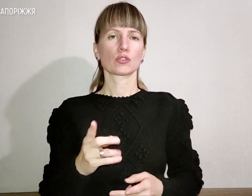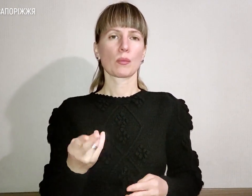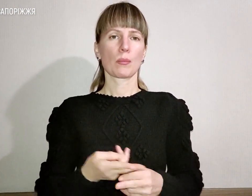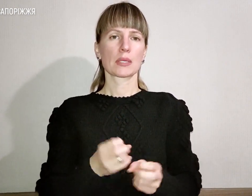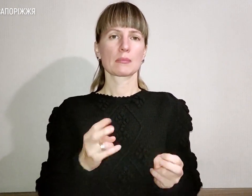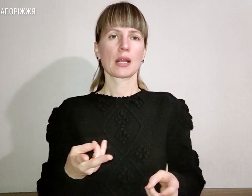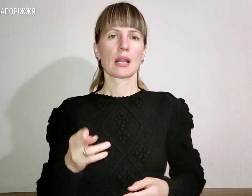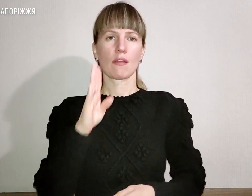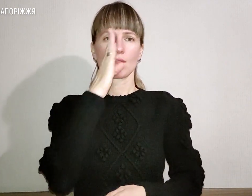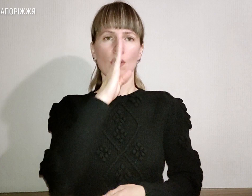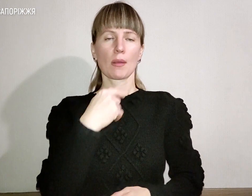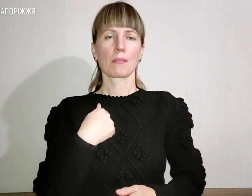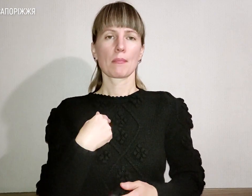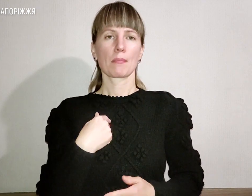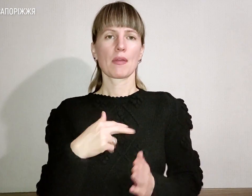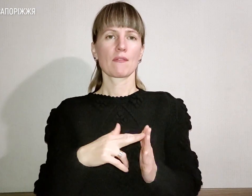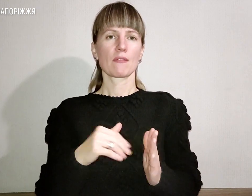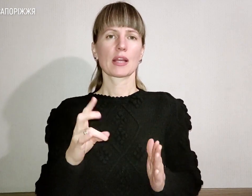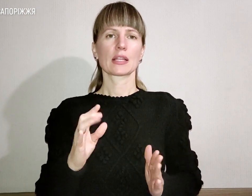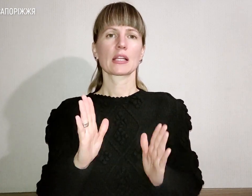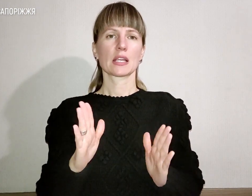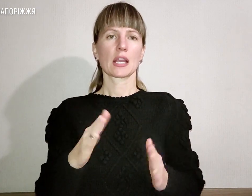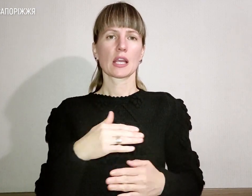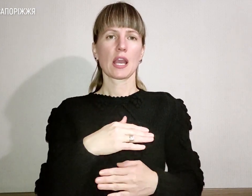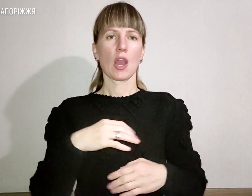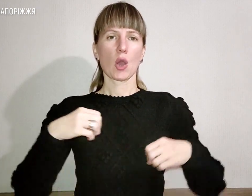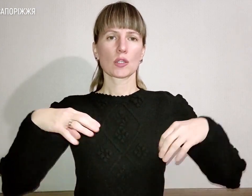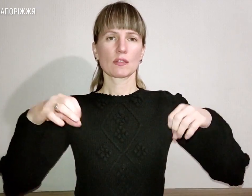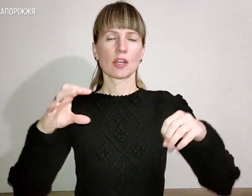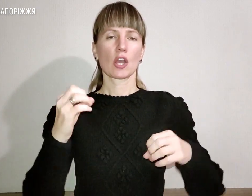ворога ми вимкнули не лише зовнішнє освітлення, а ще й світлофори.